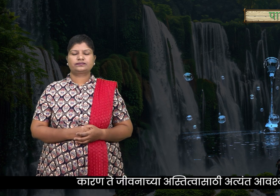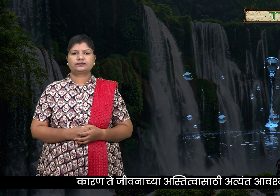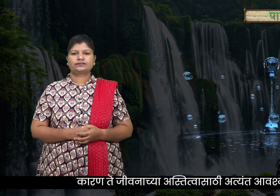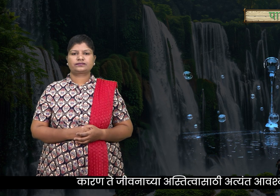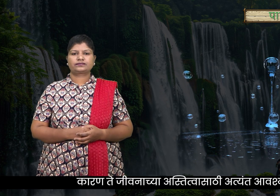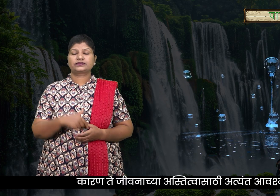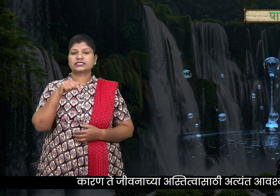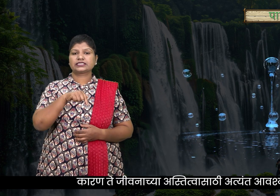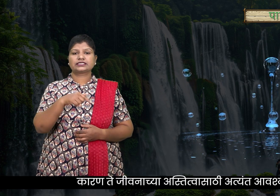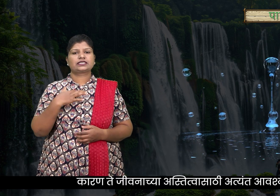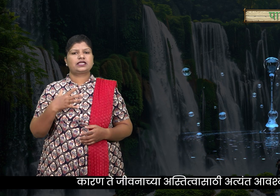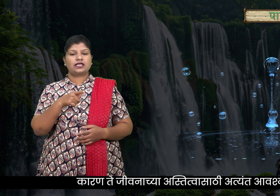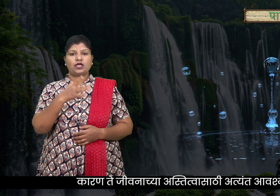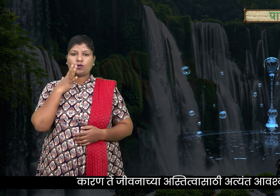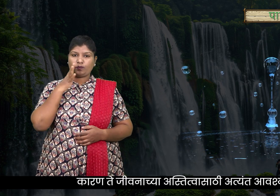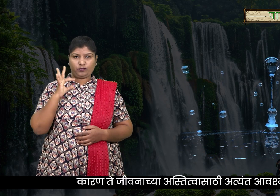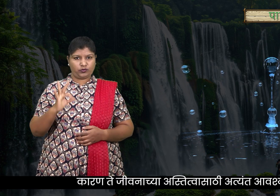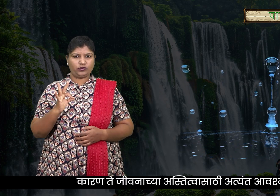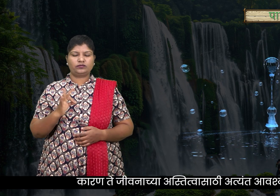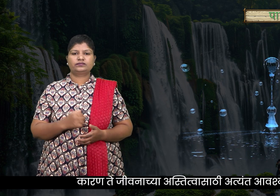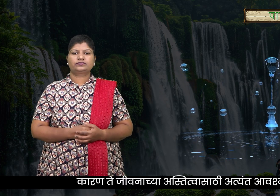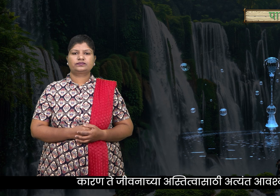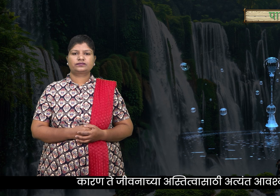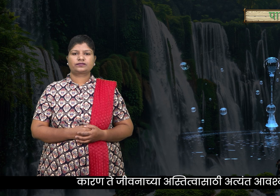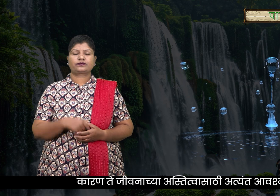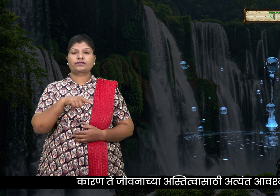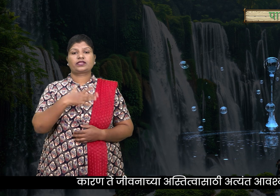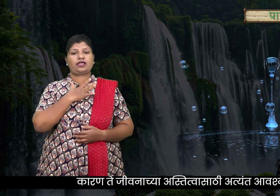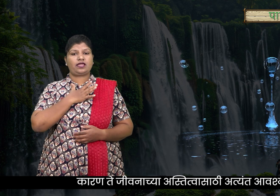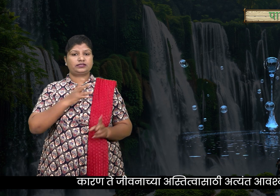कारण ते जीवनाच्या अस्तित्वासाठी अत्यंत आवश्यक आहे.